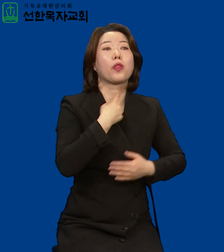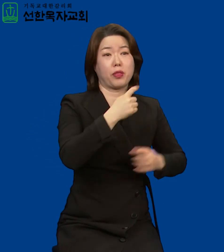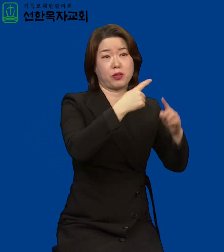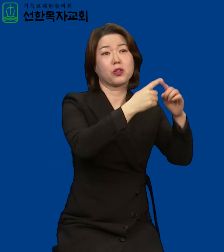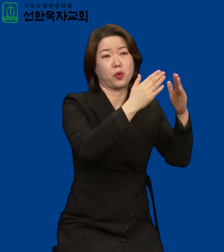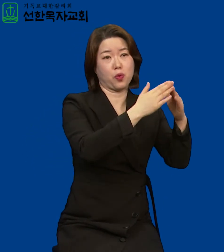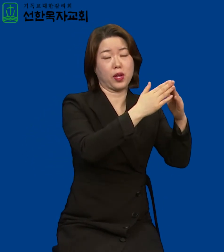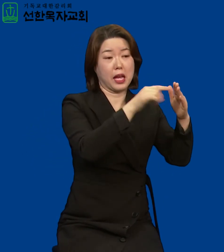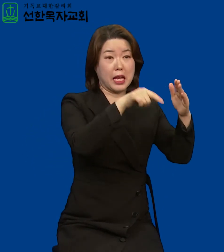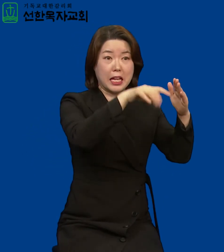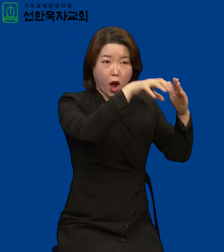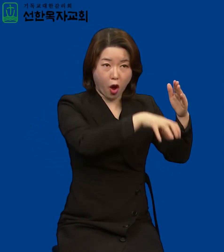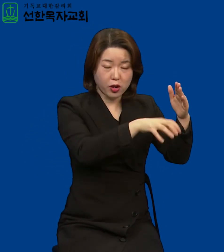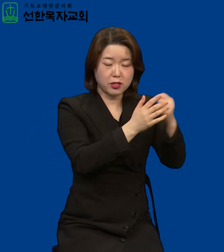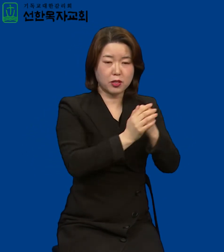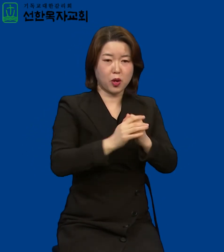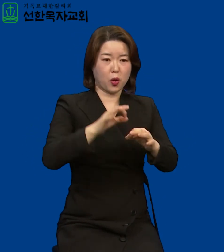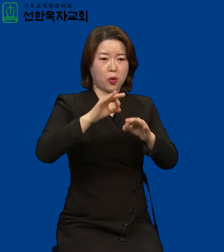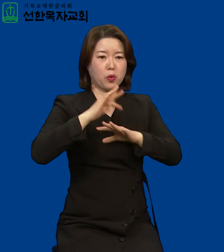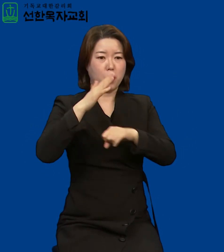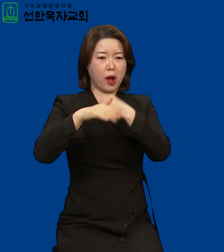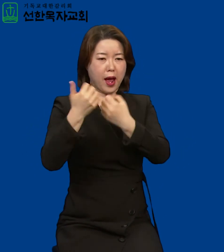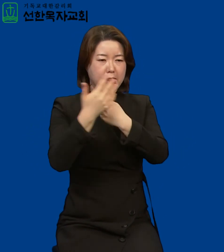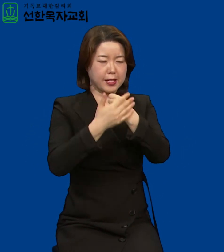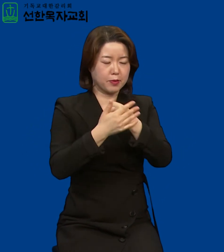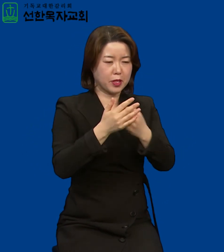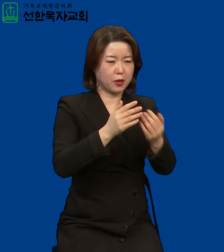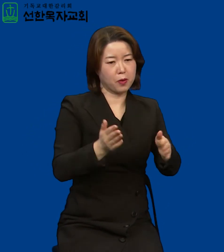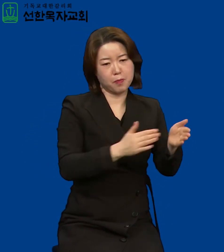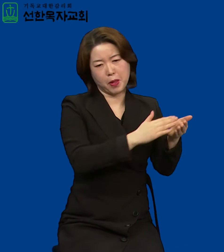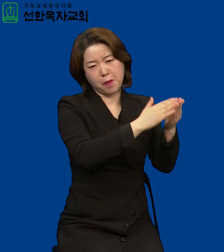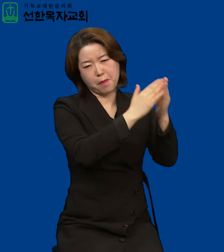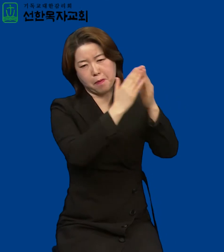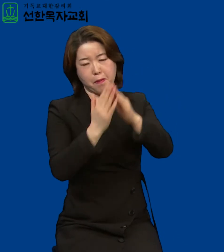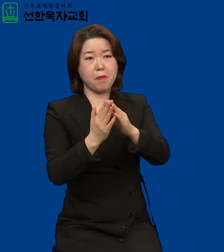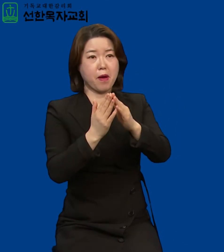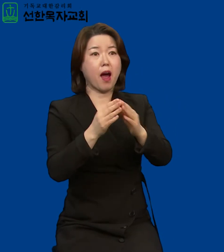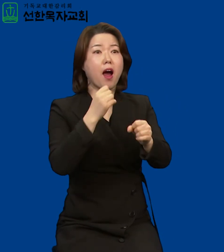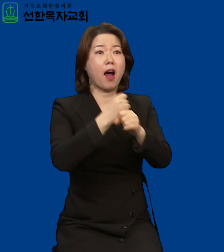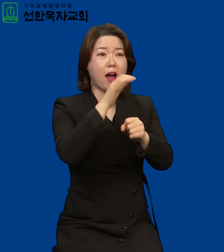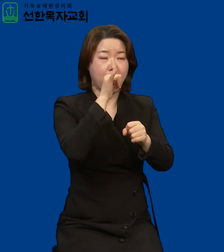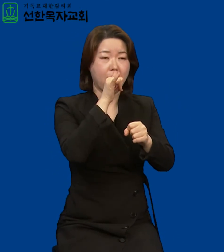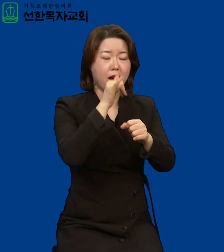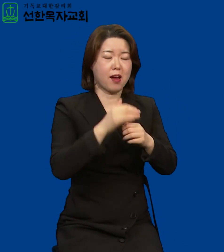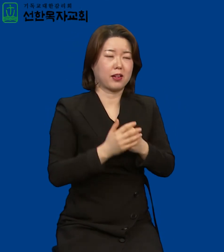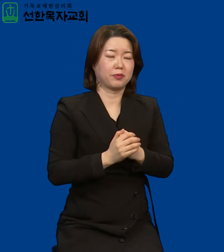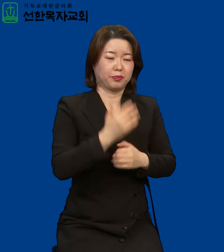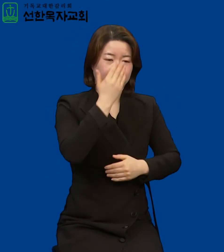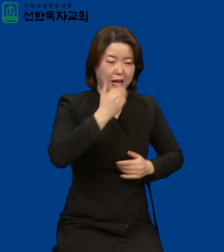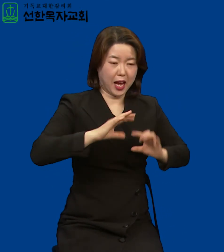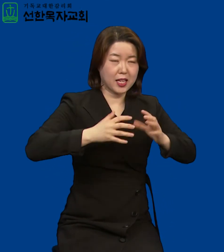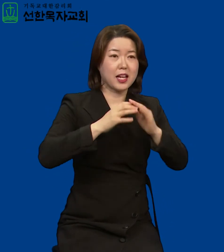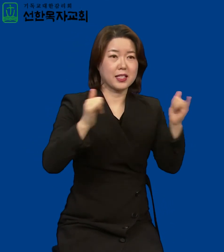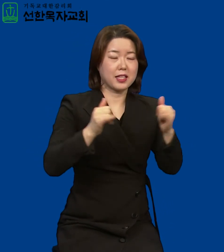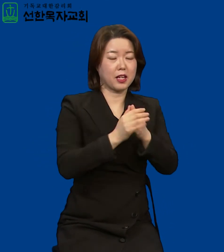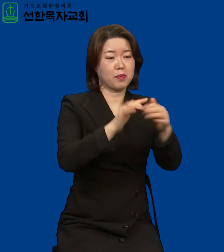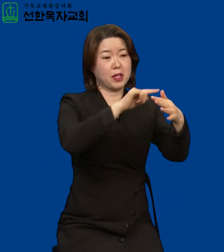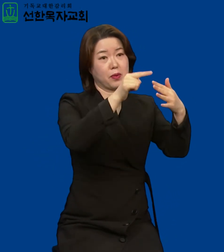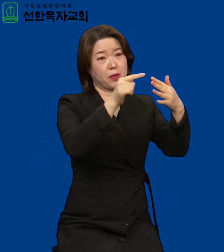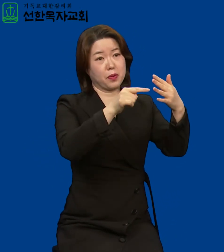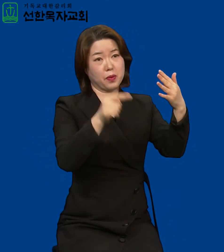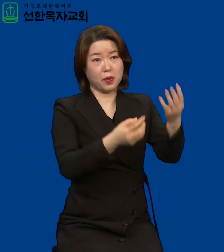거기서 하나님의 놀라운 은혜로 일으키신 교회라는 사실입니다. 이스라엘 백성들에게 유월절이